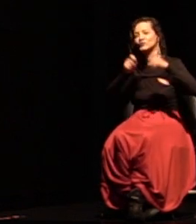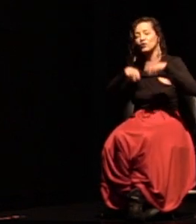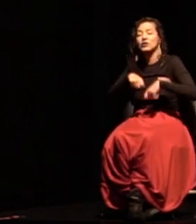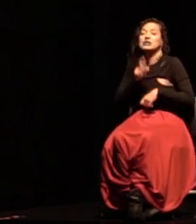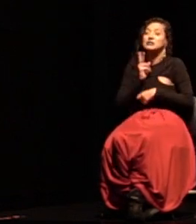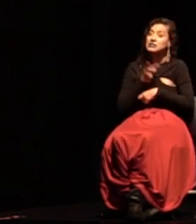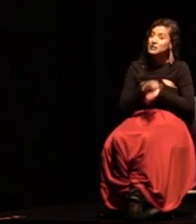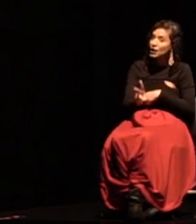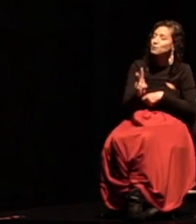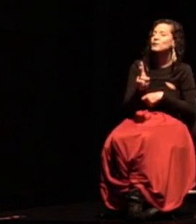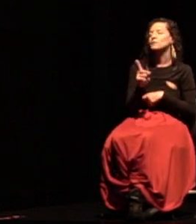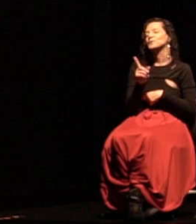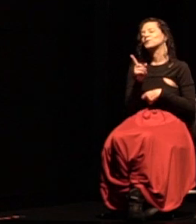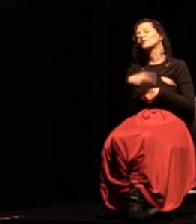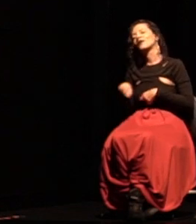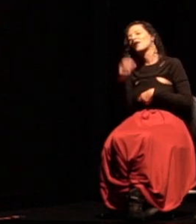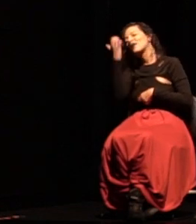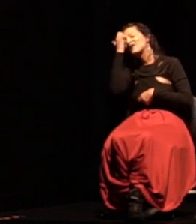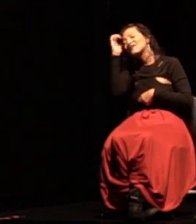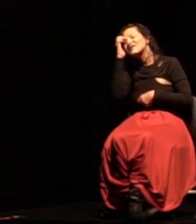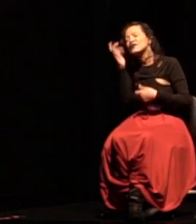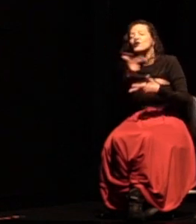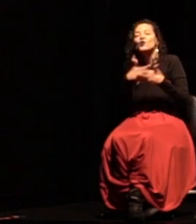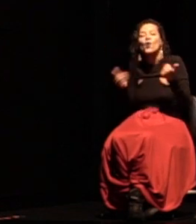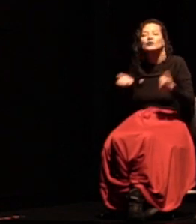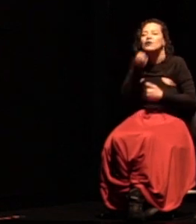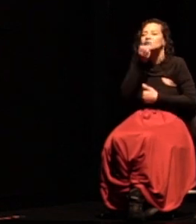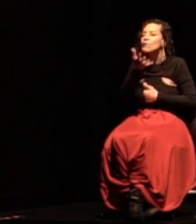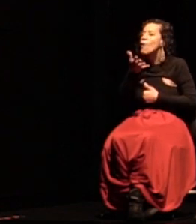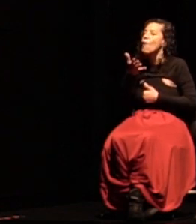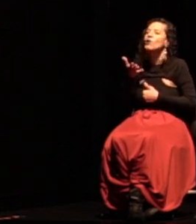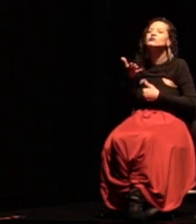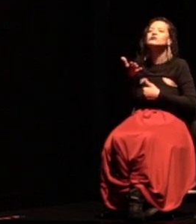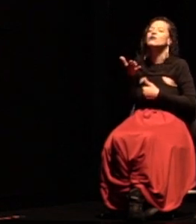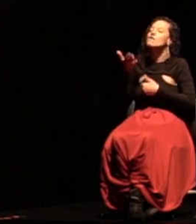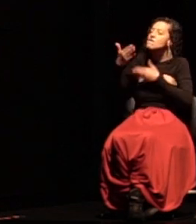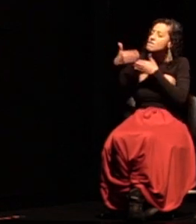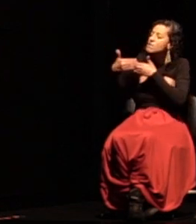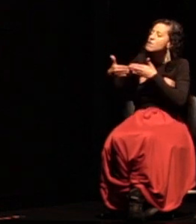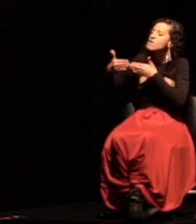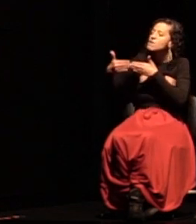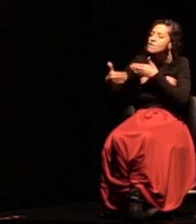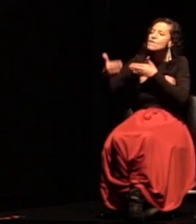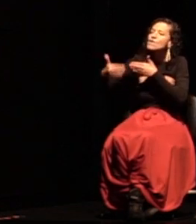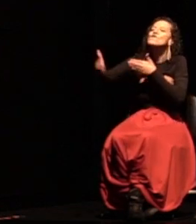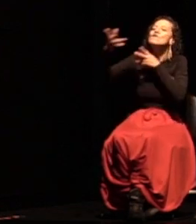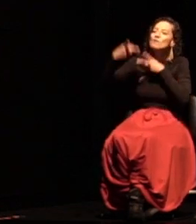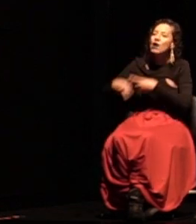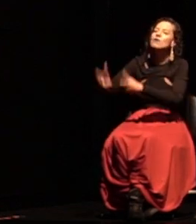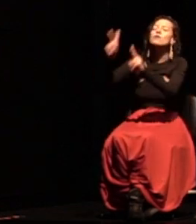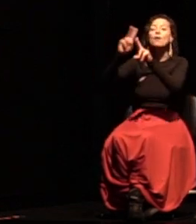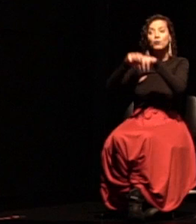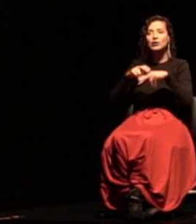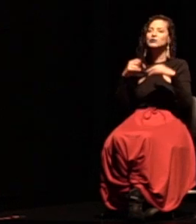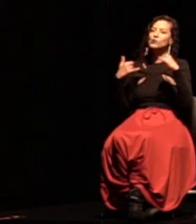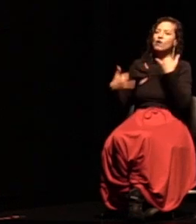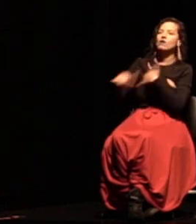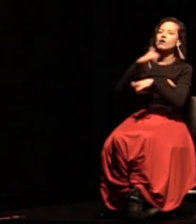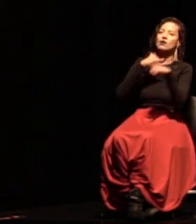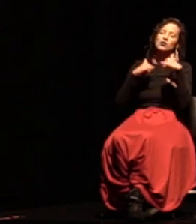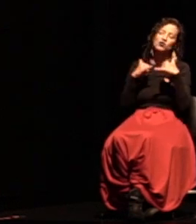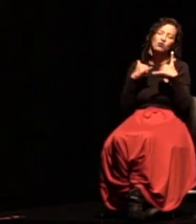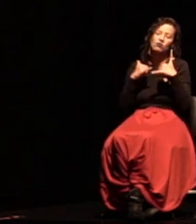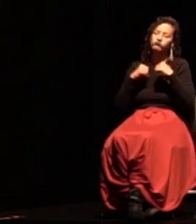entender que as coisas boas permanecem. Por isso é que tem que ter energia. Porque hoje,